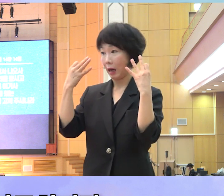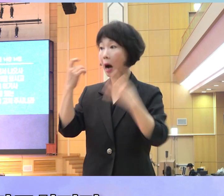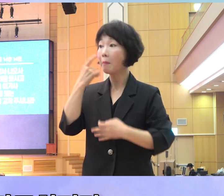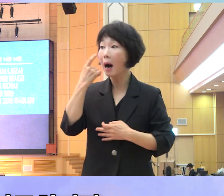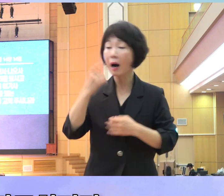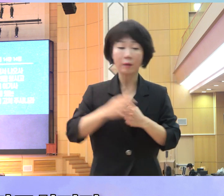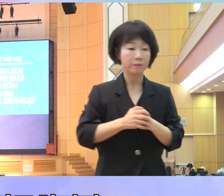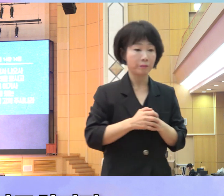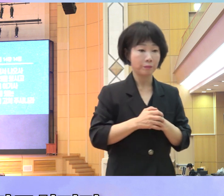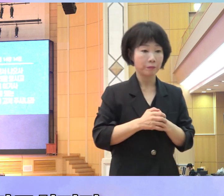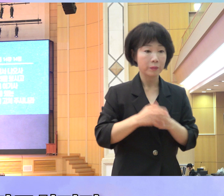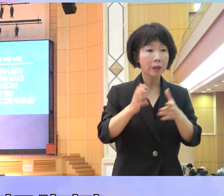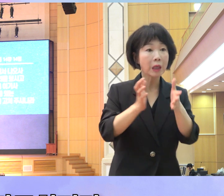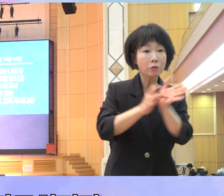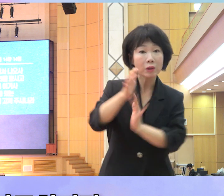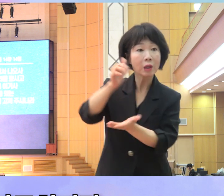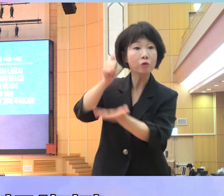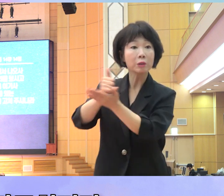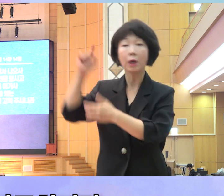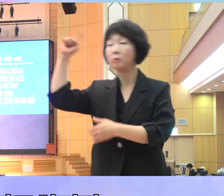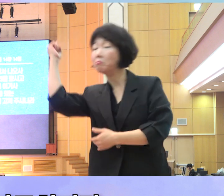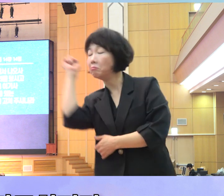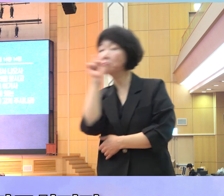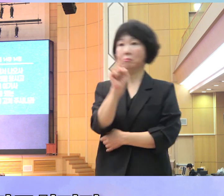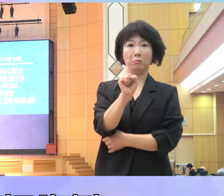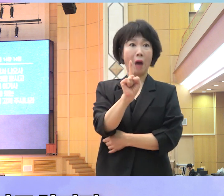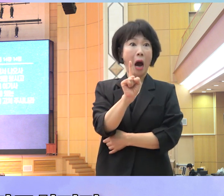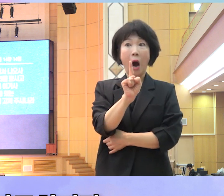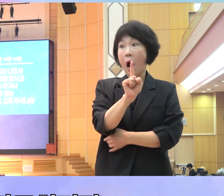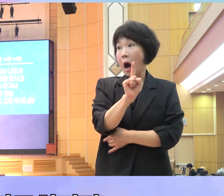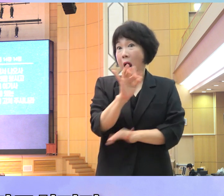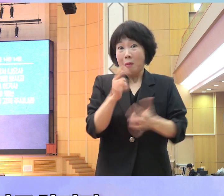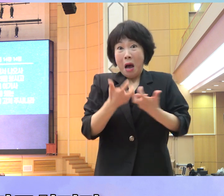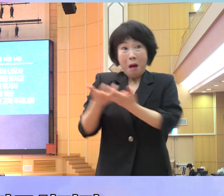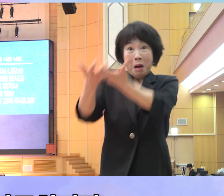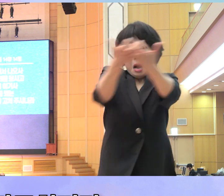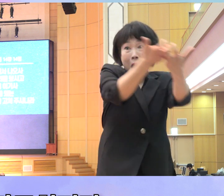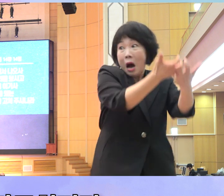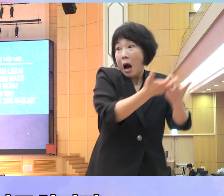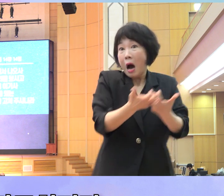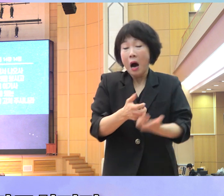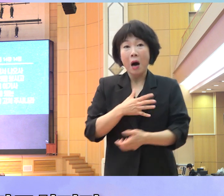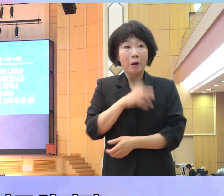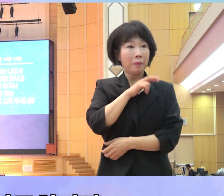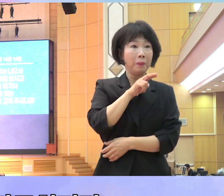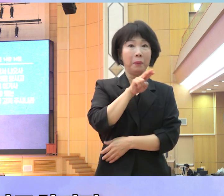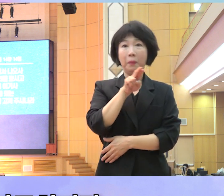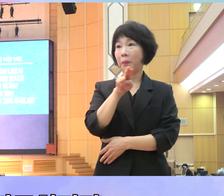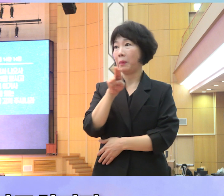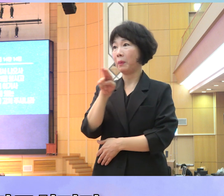겁니다. 예수께서 나오사 큰 무리를 보시고 뭐하게 여기사?